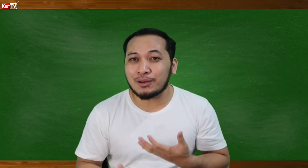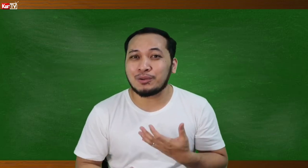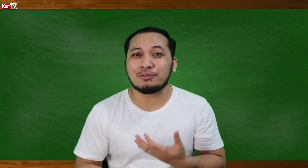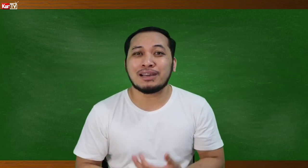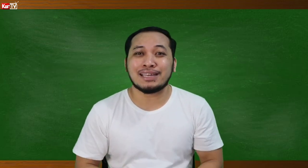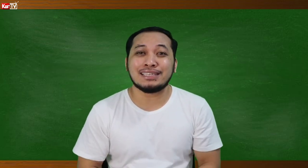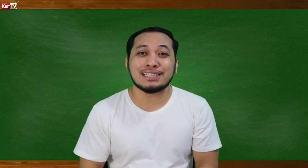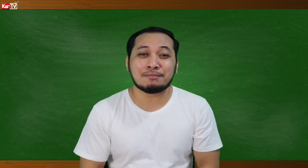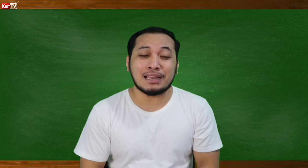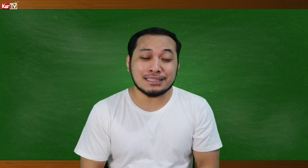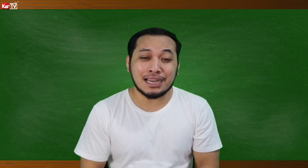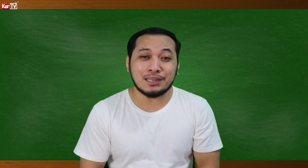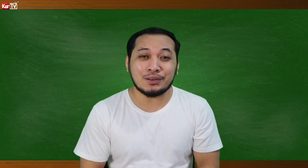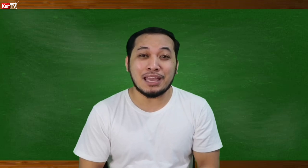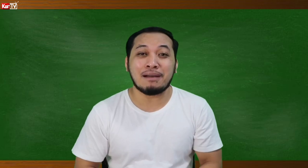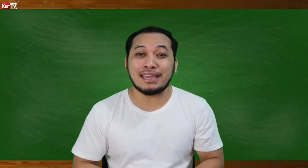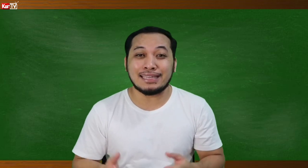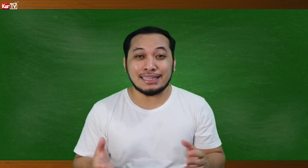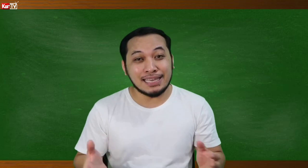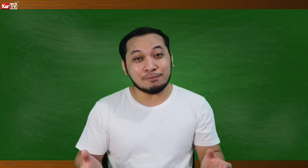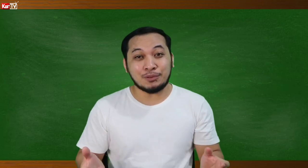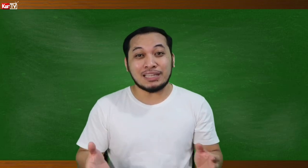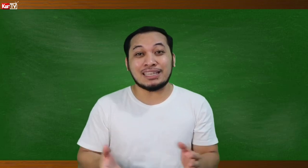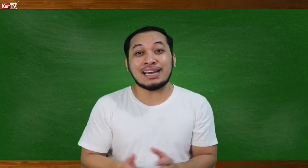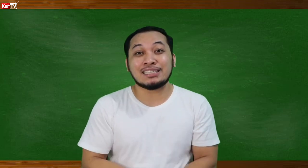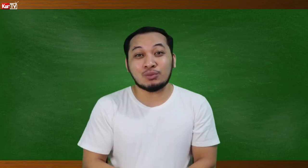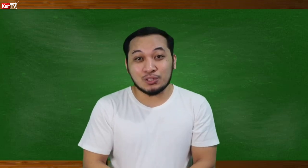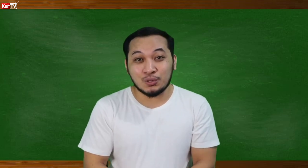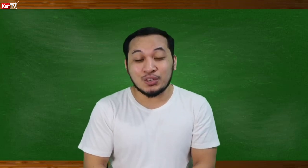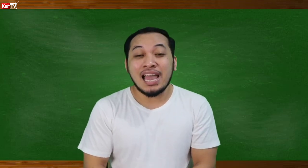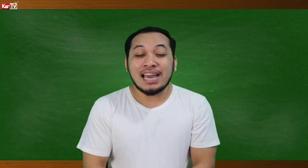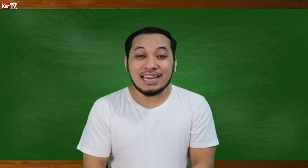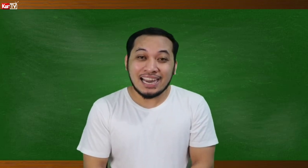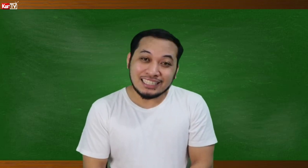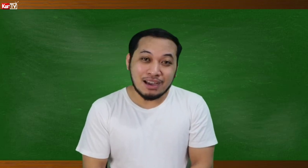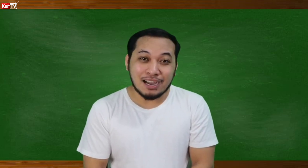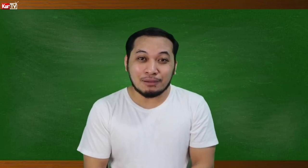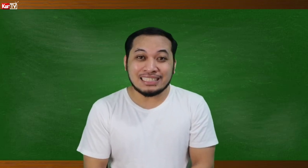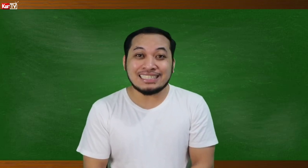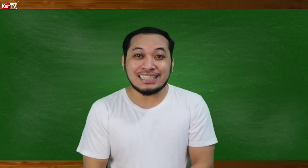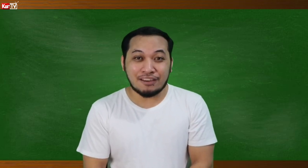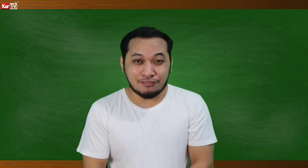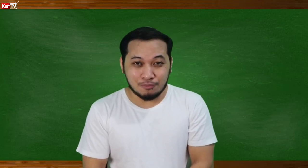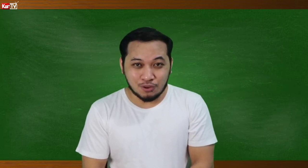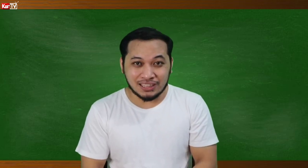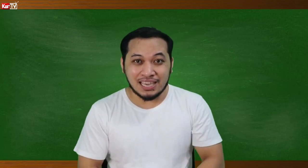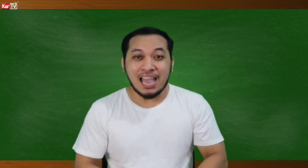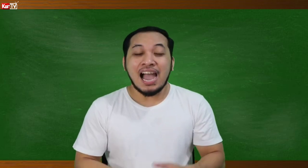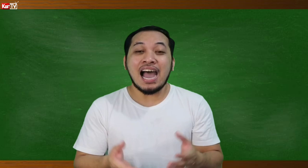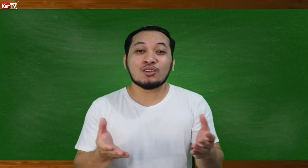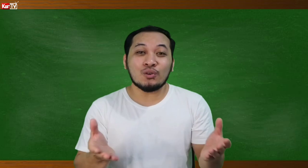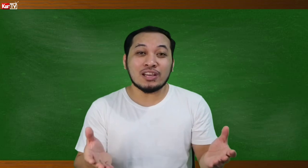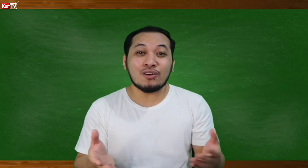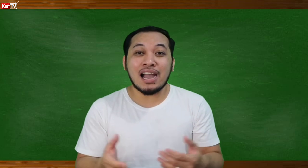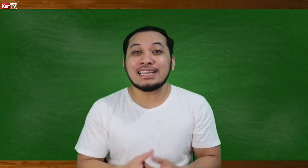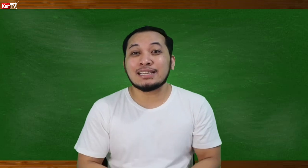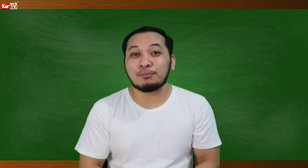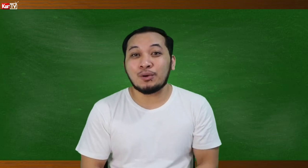marunong magsenya nang sa ganun ay maaintindihan po natin ang sitwasyon ng ating mga kapatid sa Deaf Community at kung ikaw nga ay isa pong